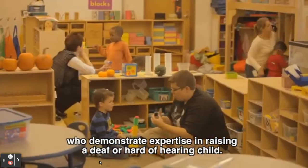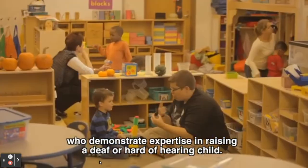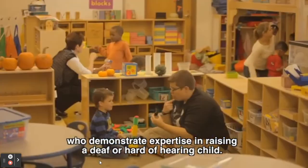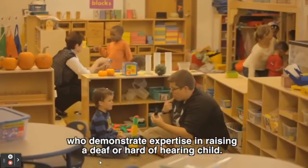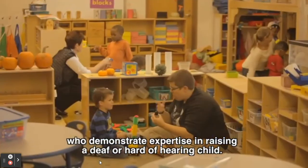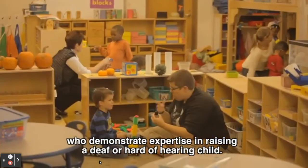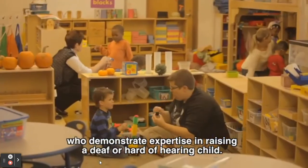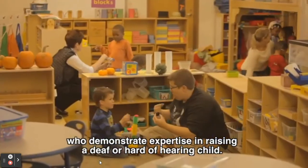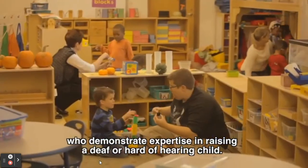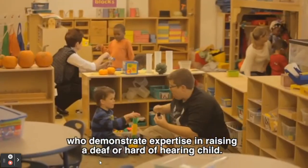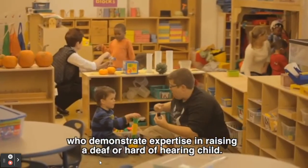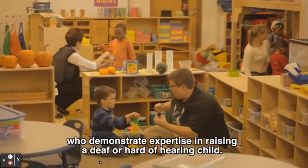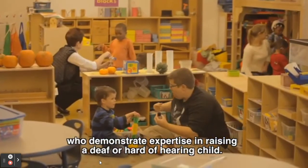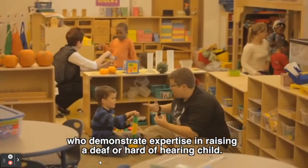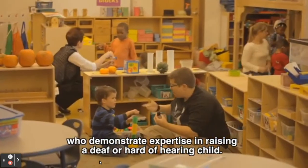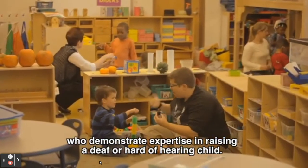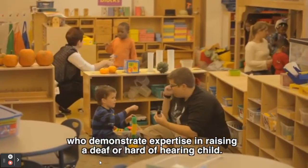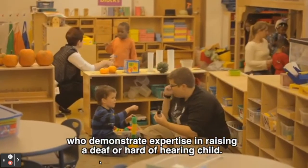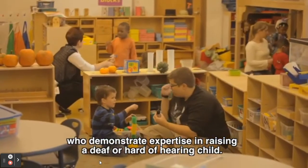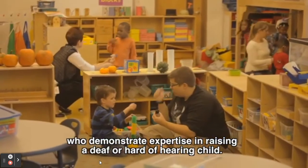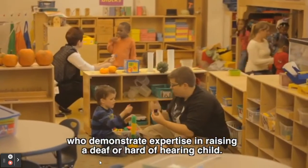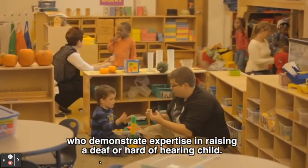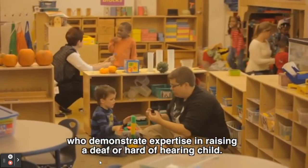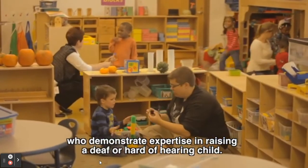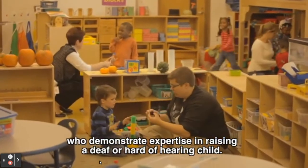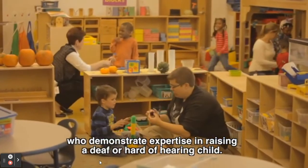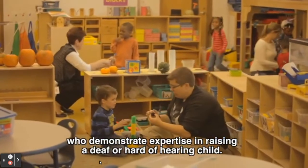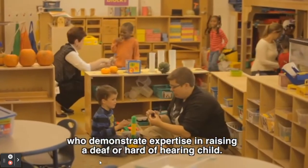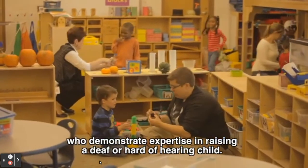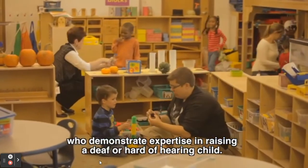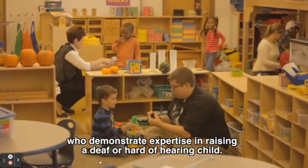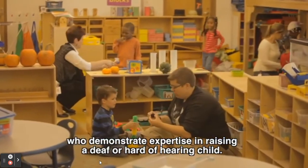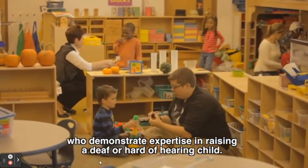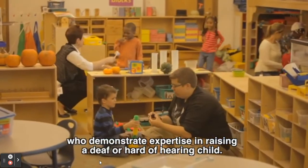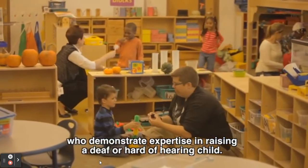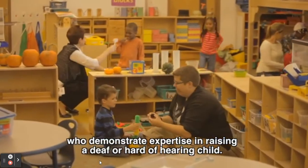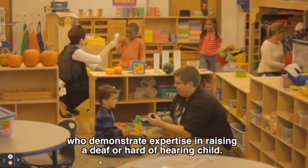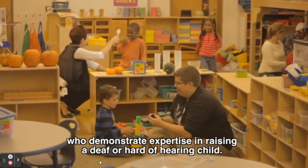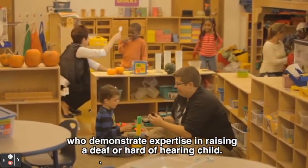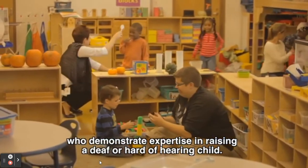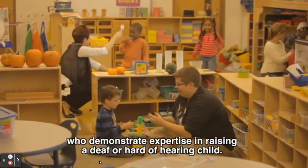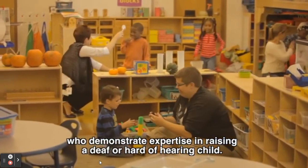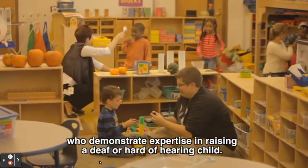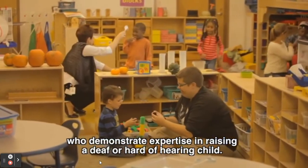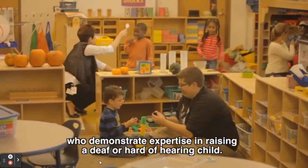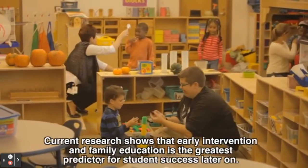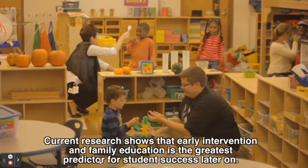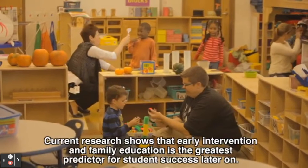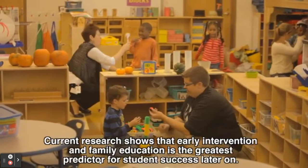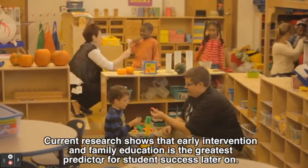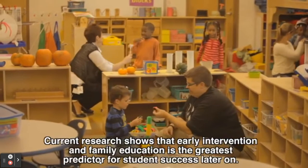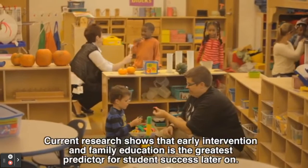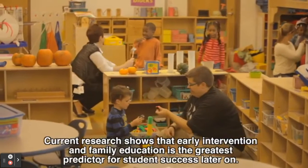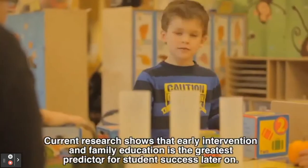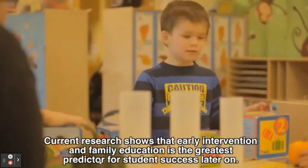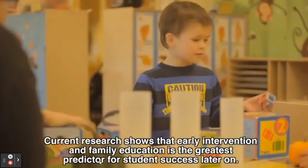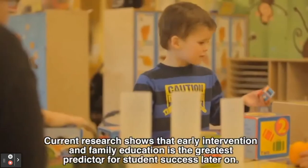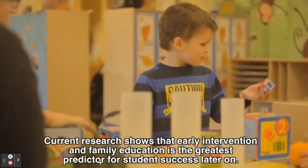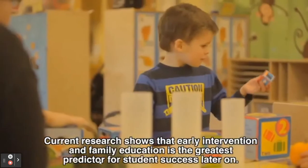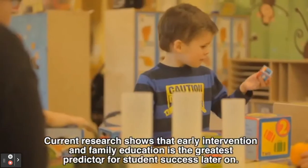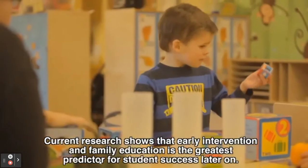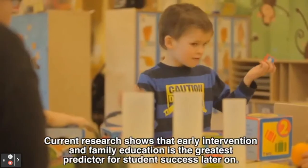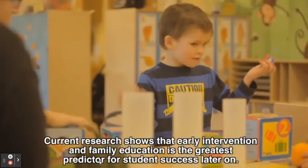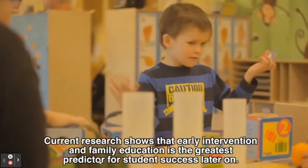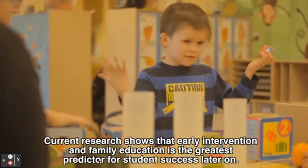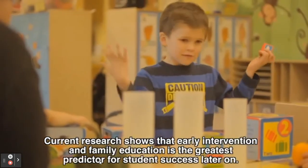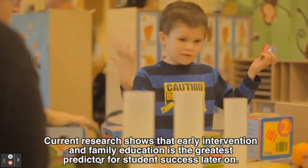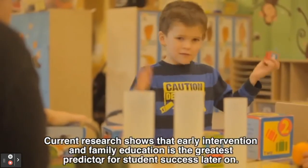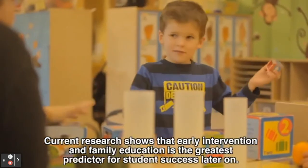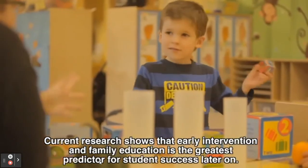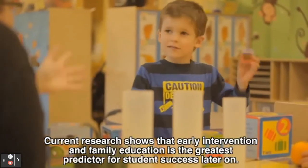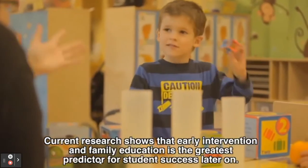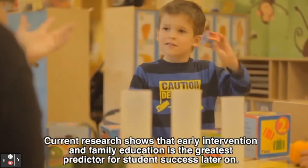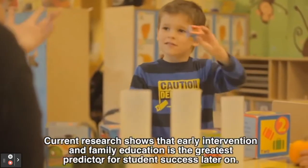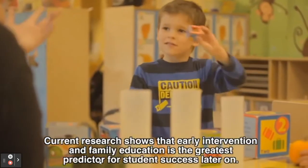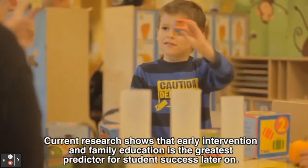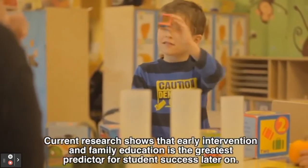pericia en la crianza de un niño sordo. Las corrientes investigaciones demuestran que